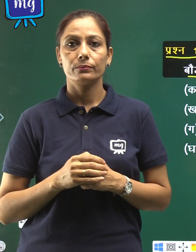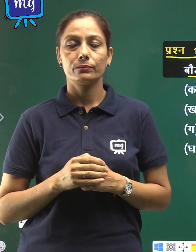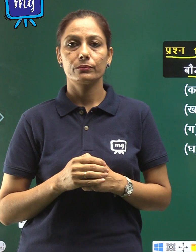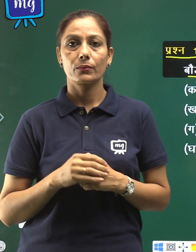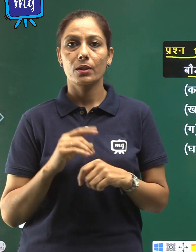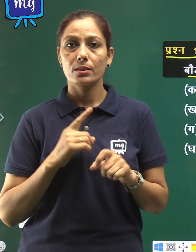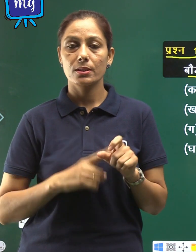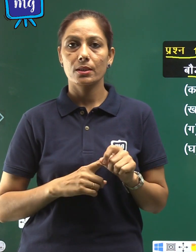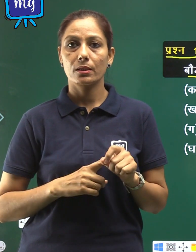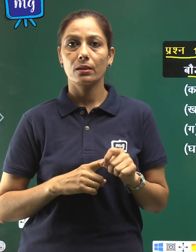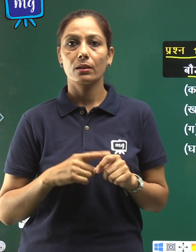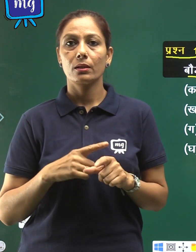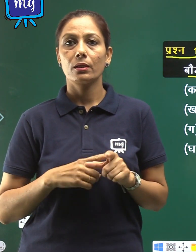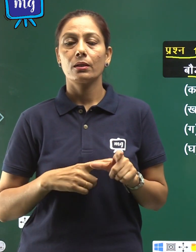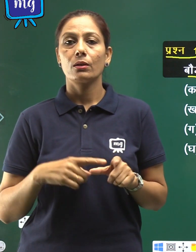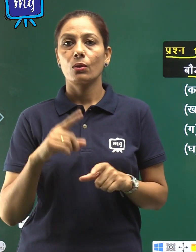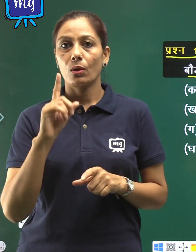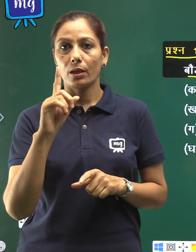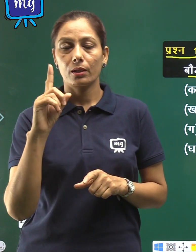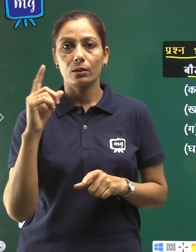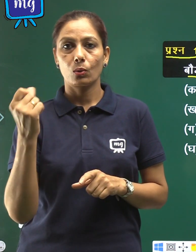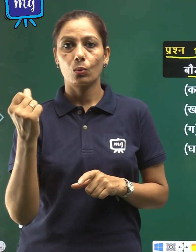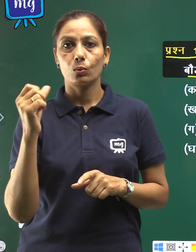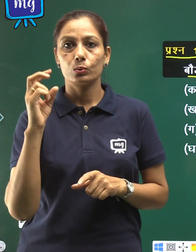कि सन उन्नीस सौ बत्तीस में